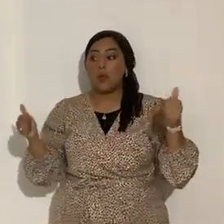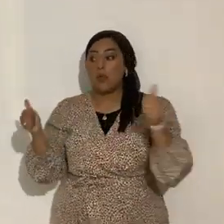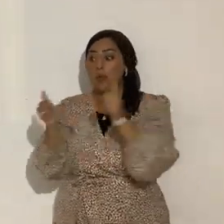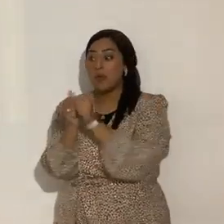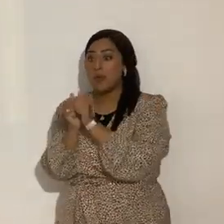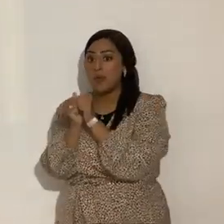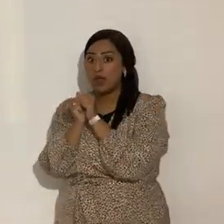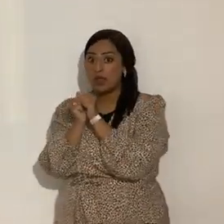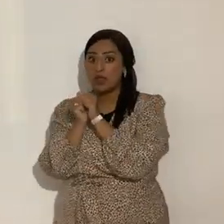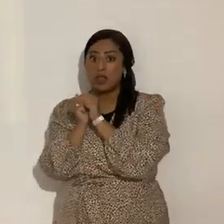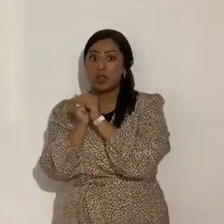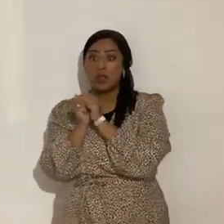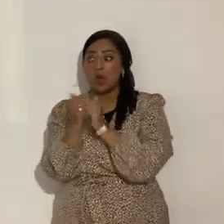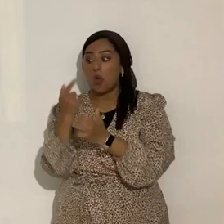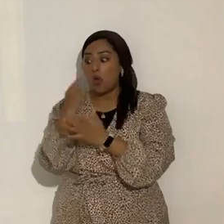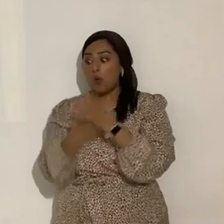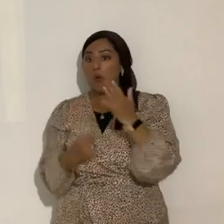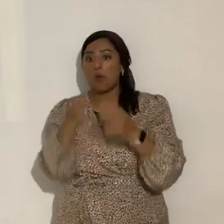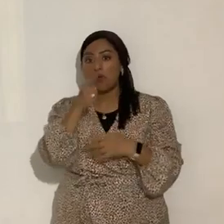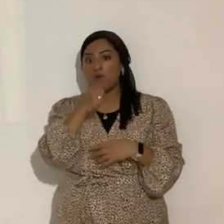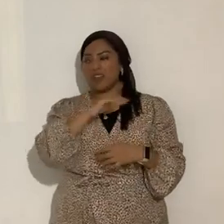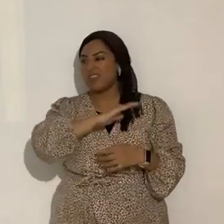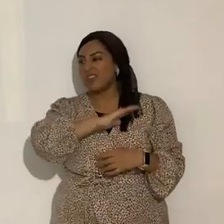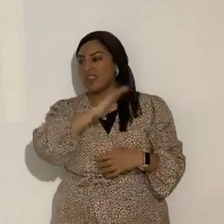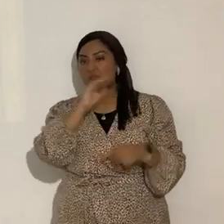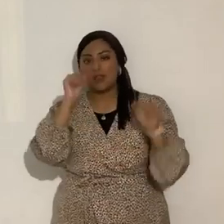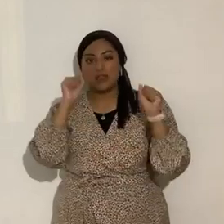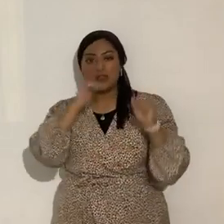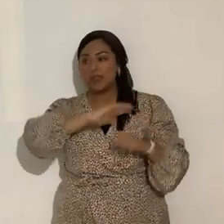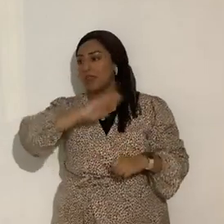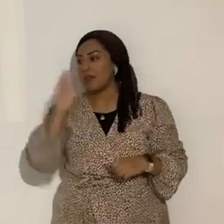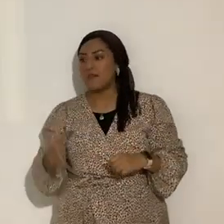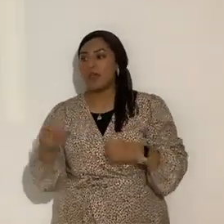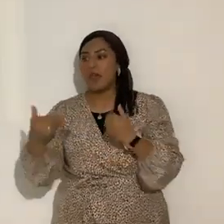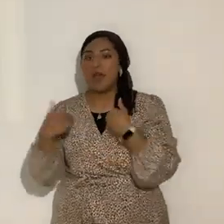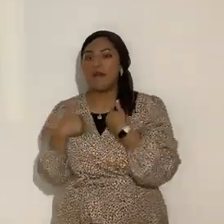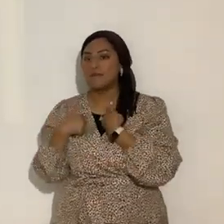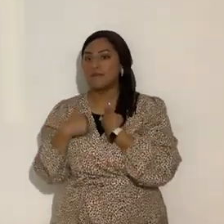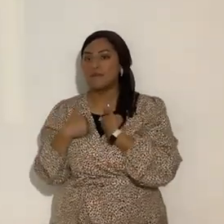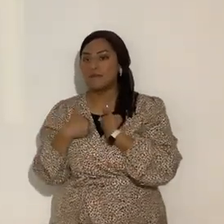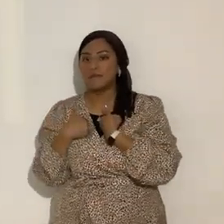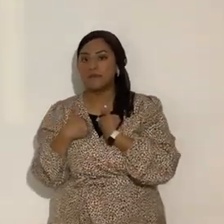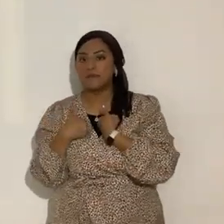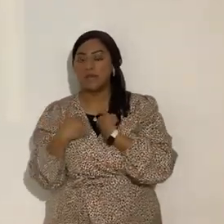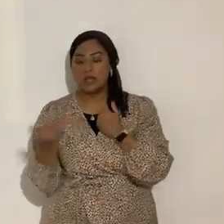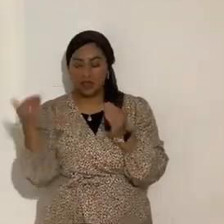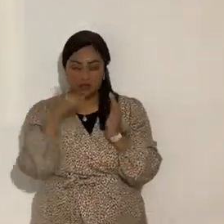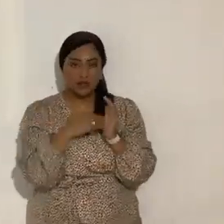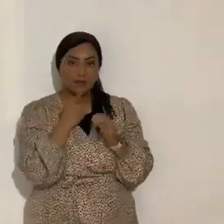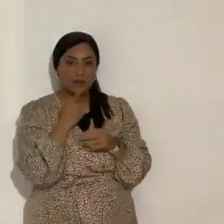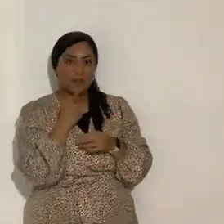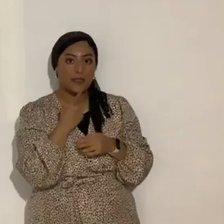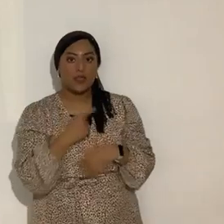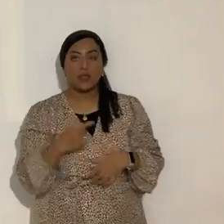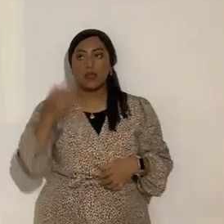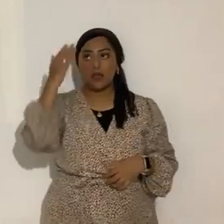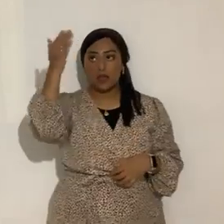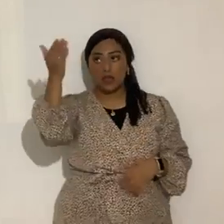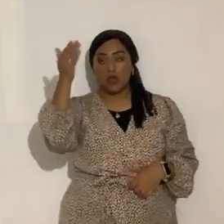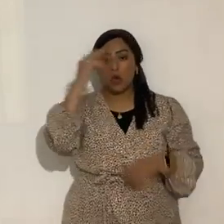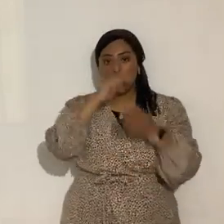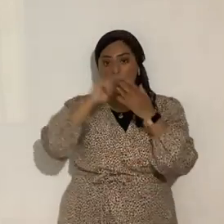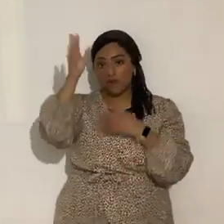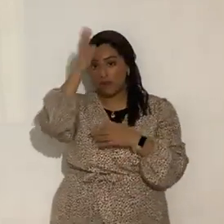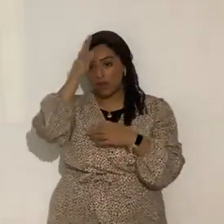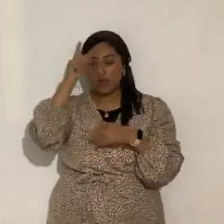dependiese de lo que nunca podrías tener. A ver, voy a volver a repetir esto. El Eterno